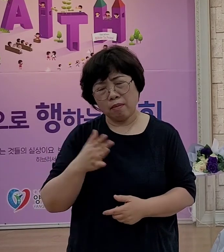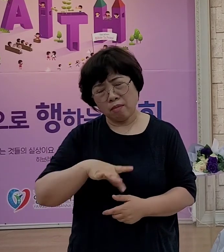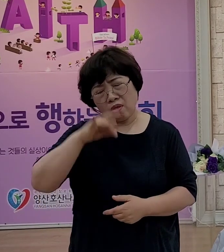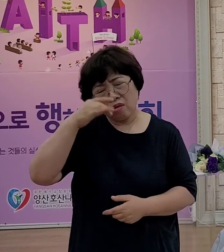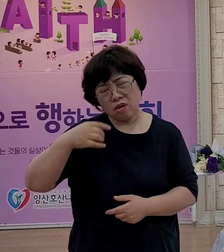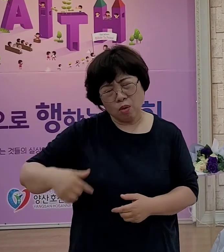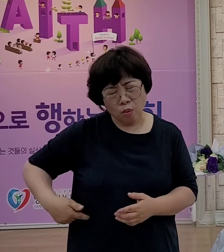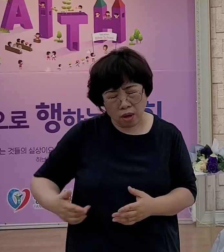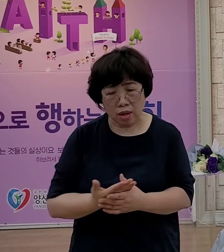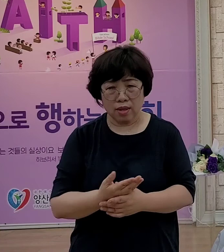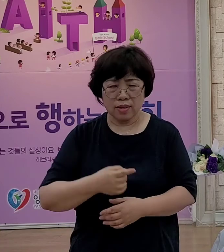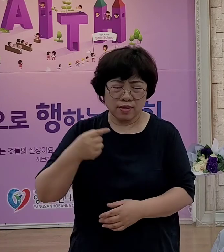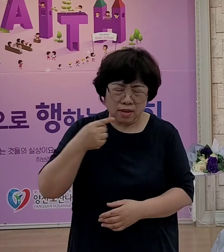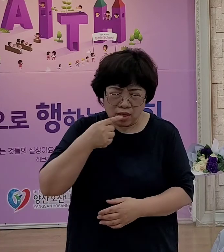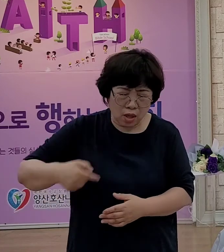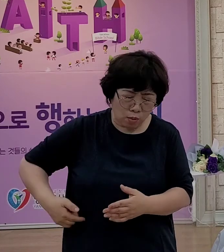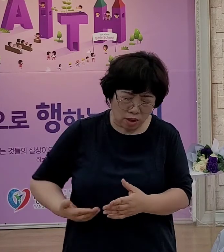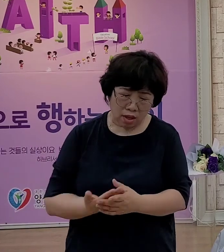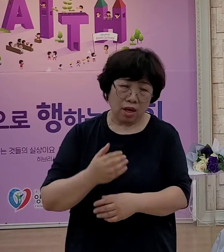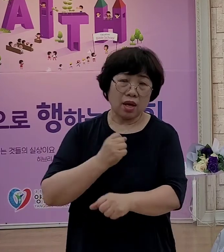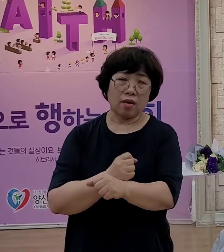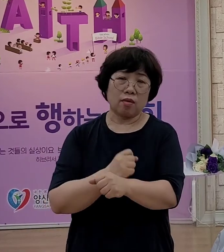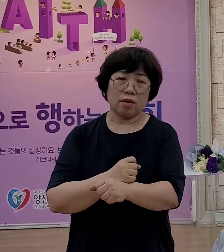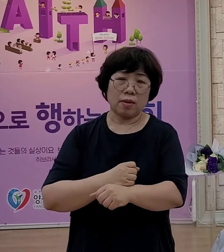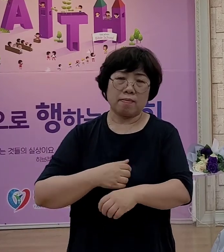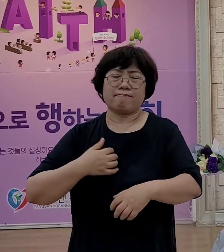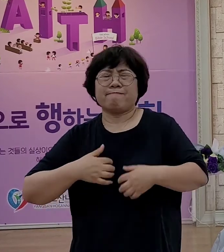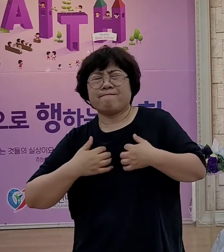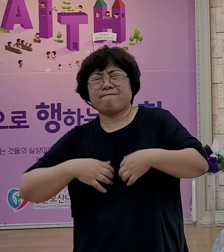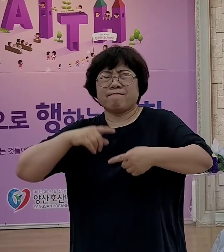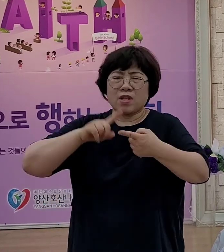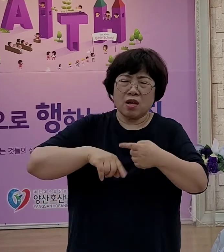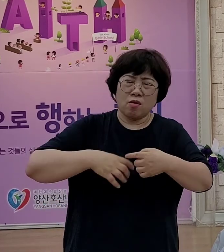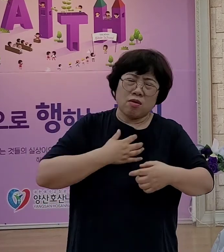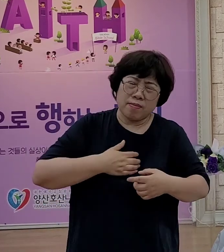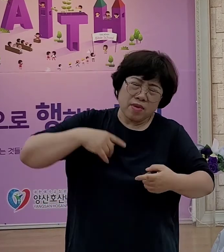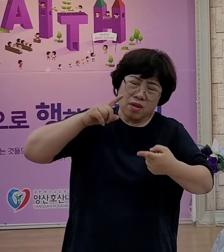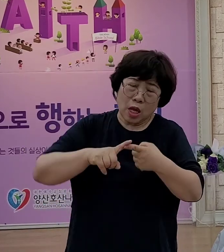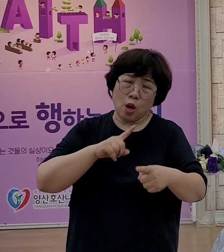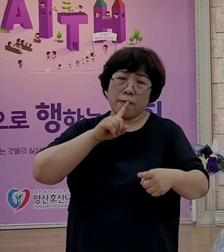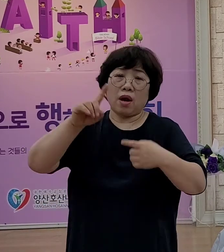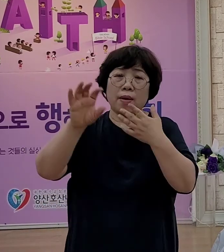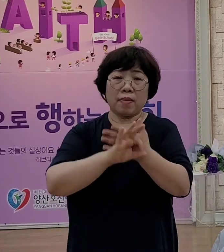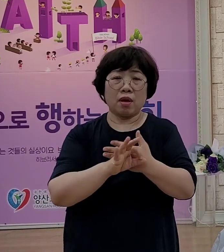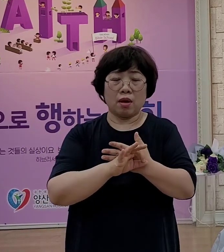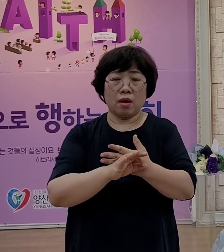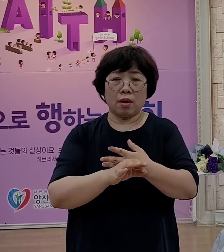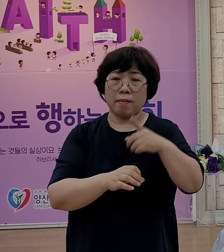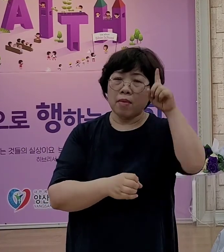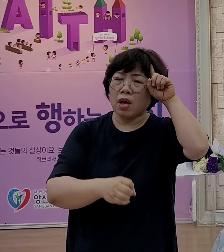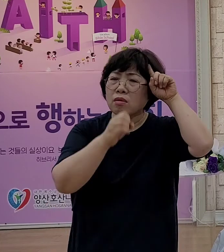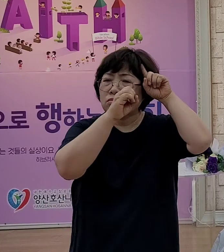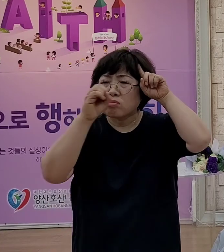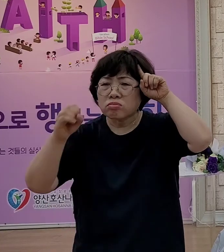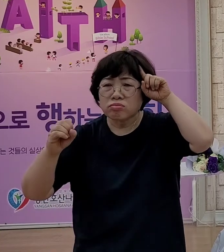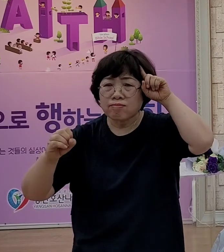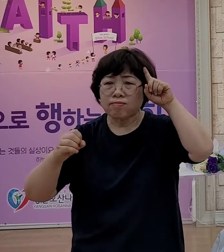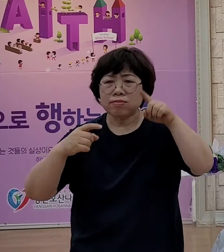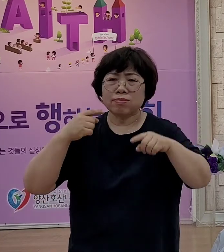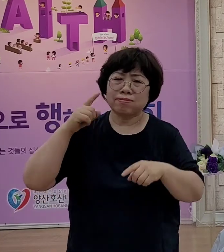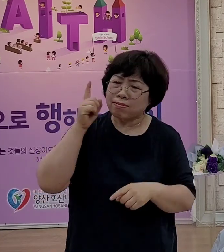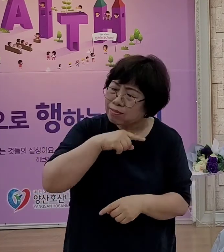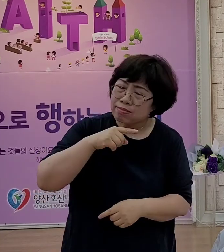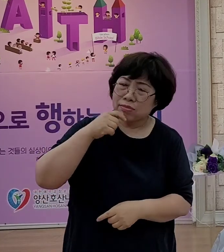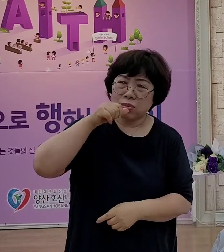여러분, 철저하게 회개하죠. 기분 내키는 대로, 감정대로 말하면 백발백중 악이고